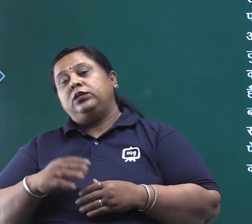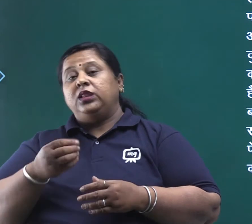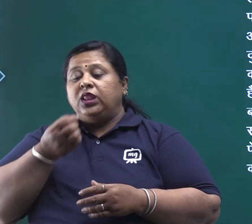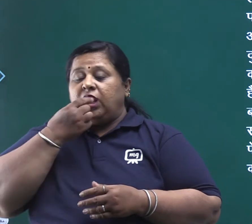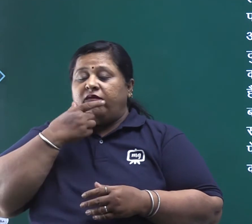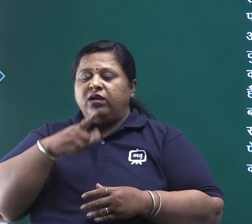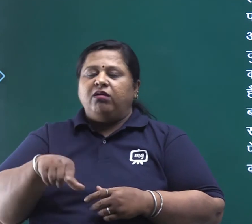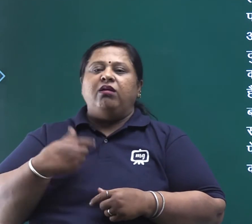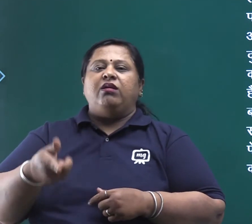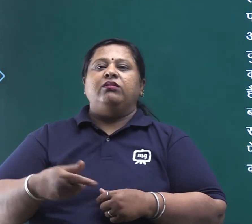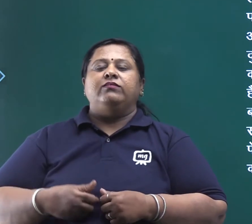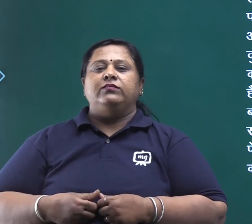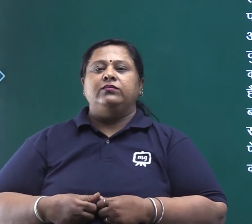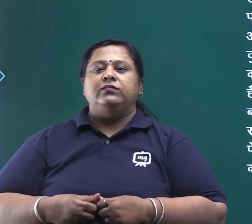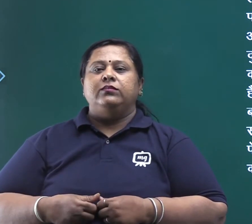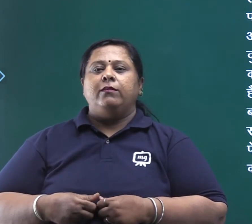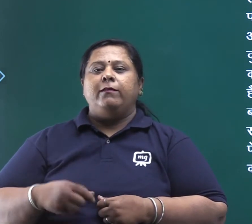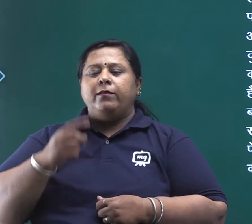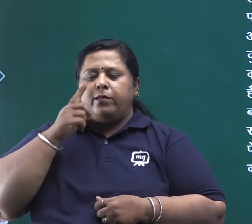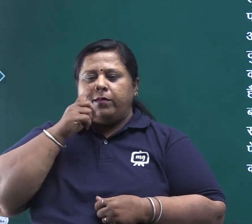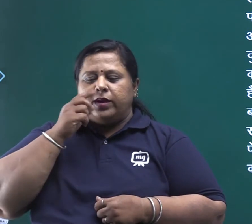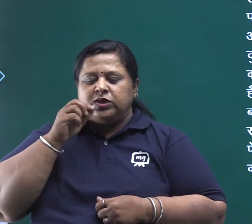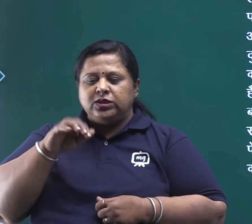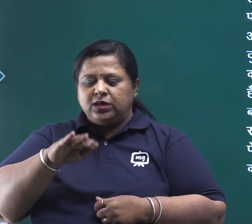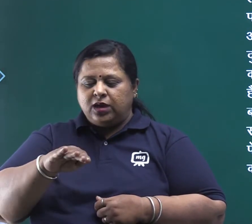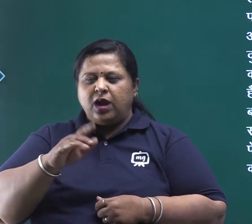दवा के कारण बच्ची अभी भी